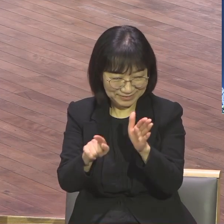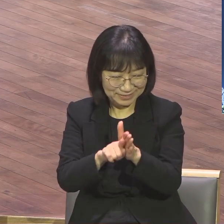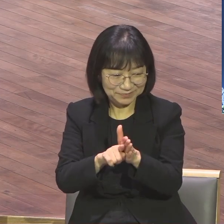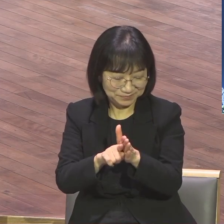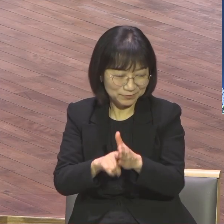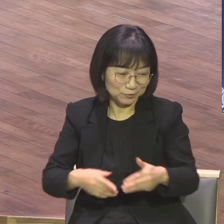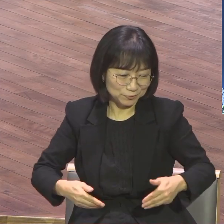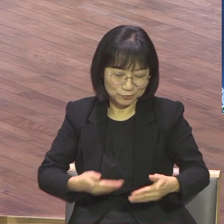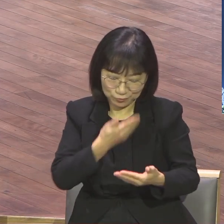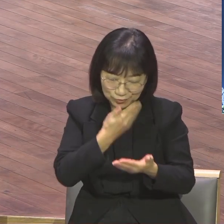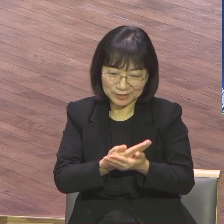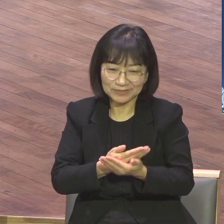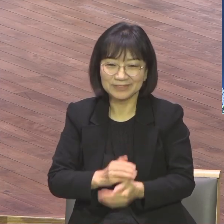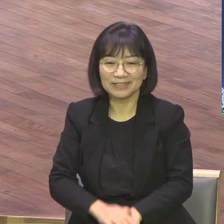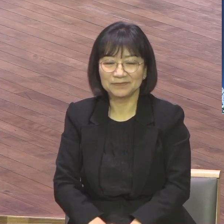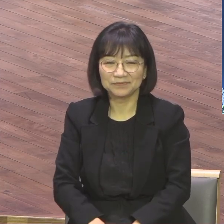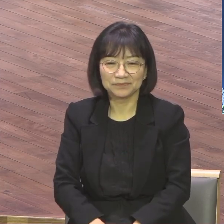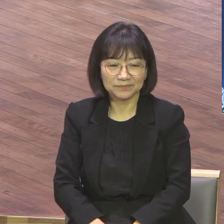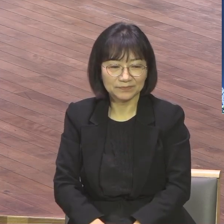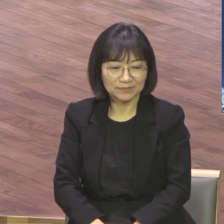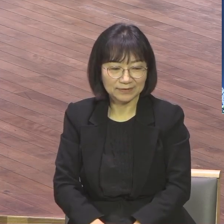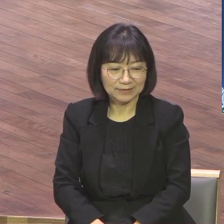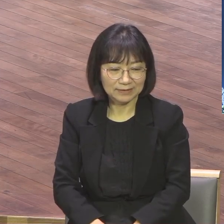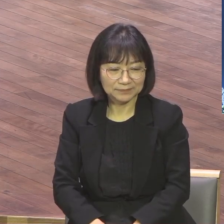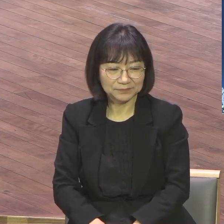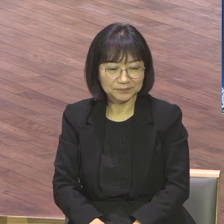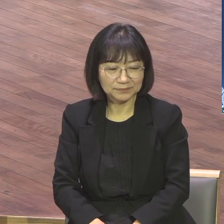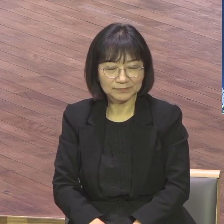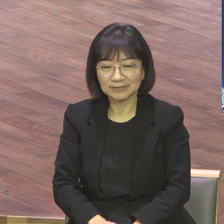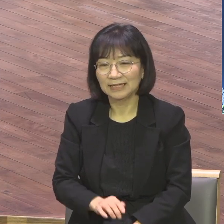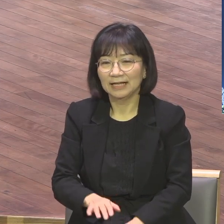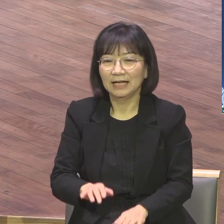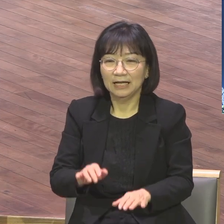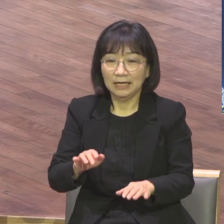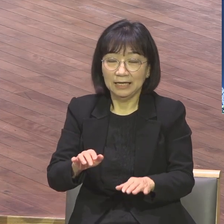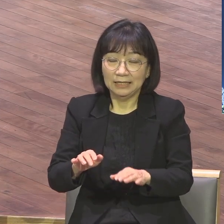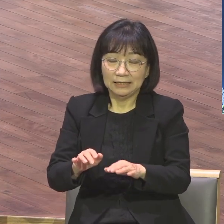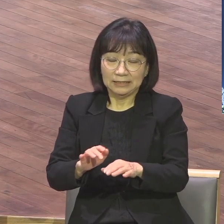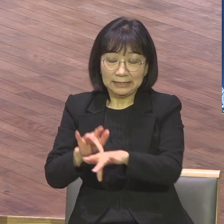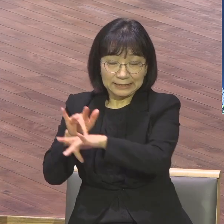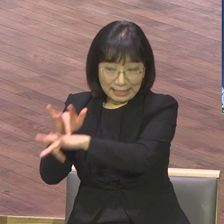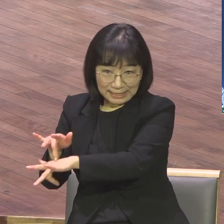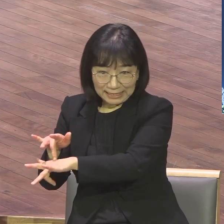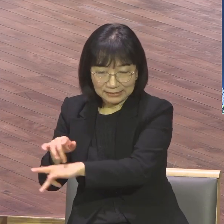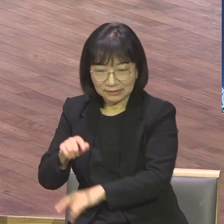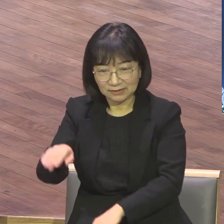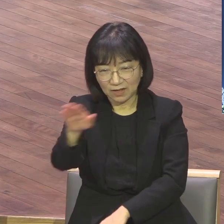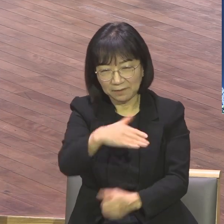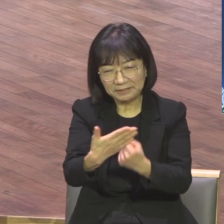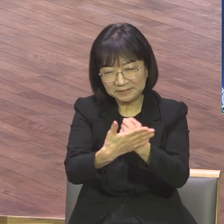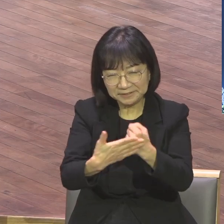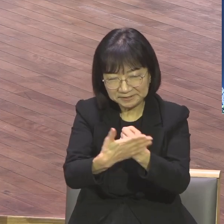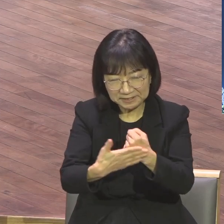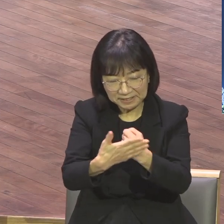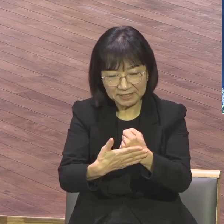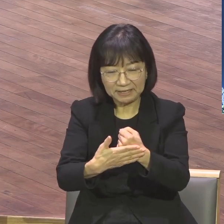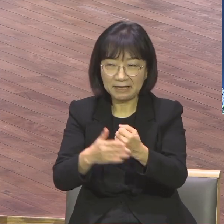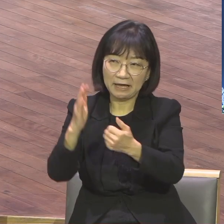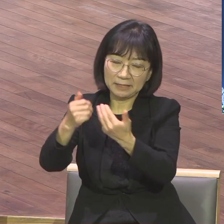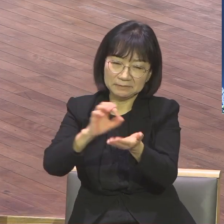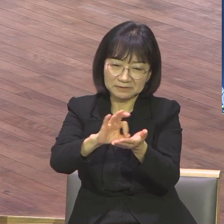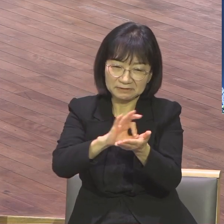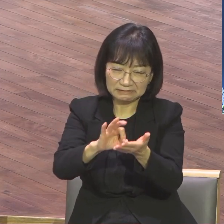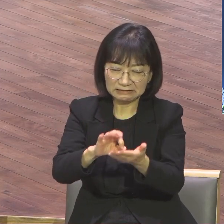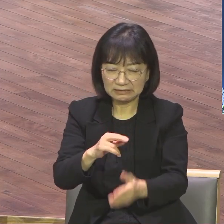겁니다. 사단은요 지속적으로 은혜 받고 지속적으로 성장하고 지속적으로 쓰임 받는 거 아주 싫어합니다.